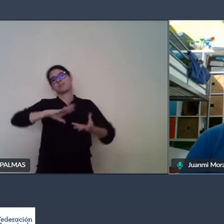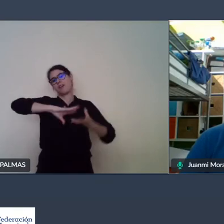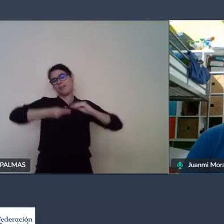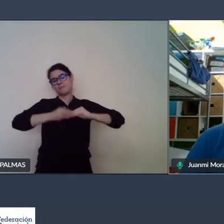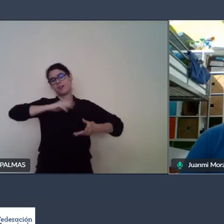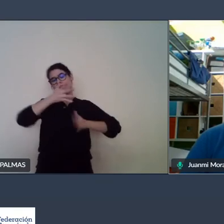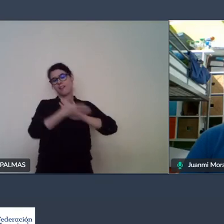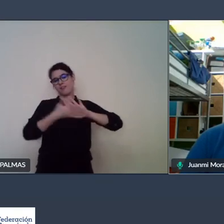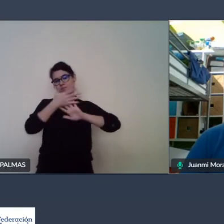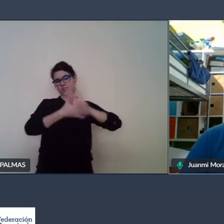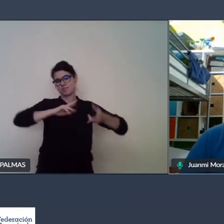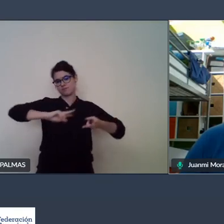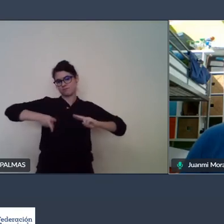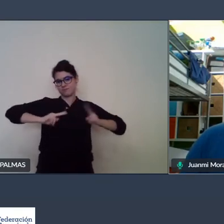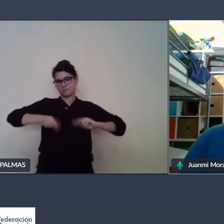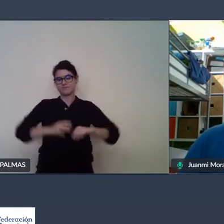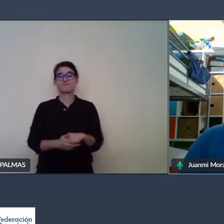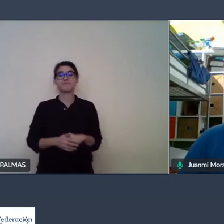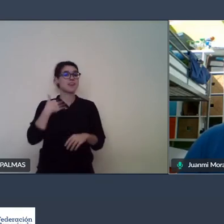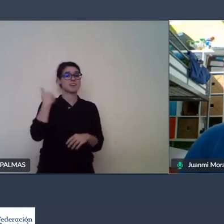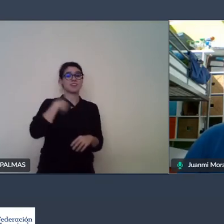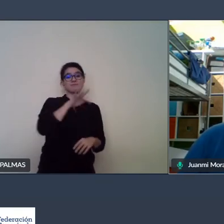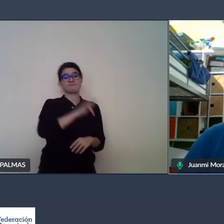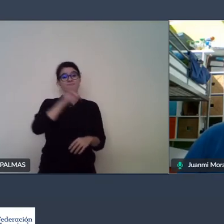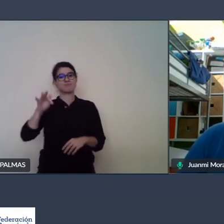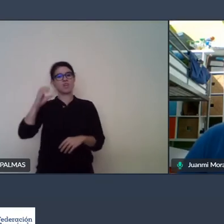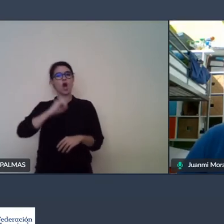más, paso a Óscar. Muchas gracias, Óscar, por todo.